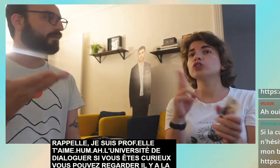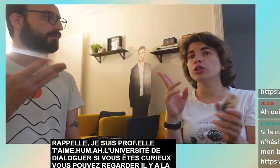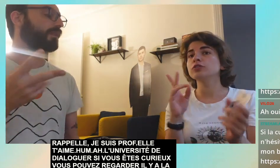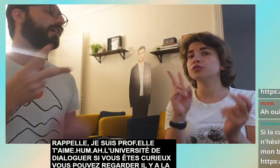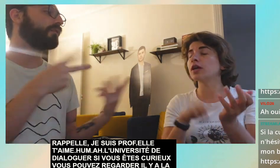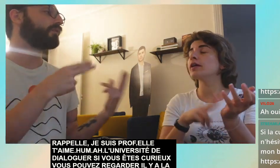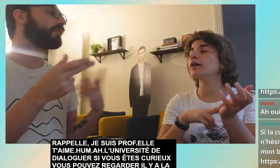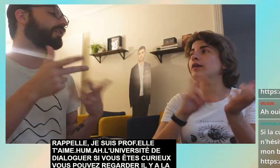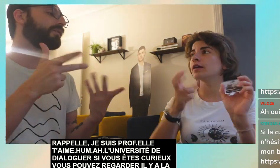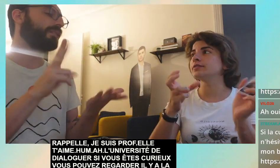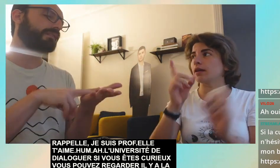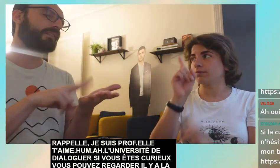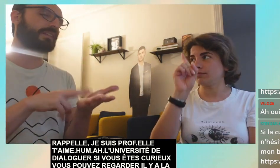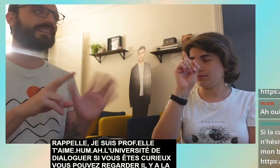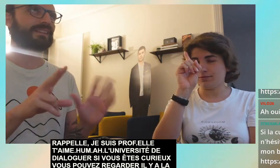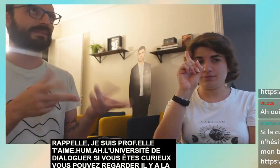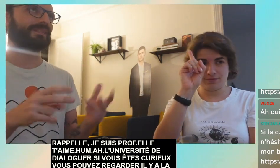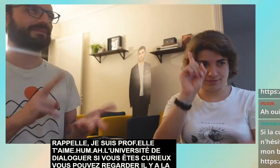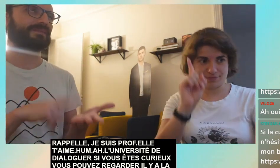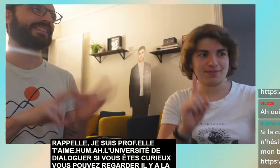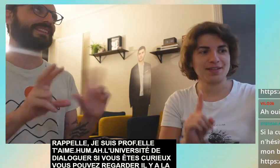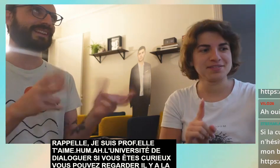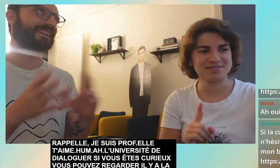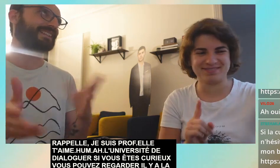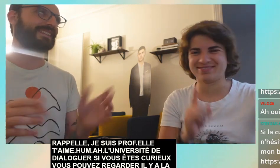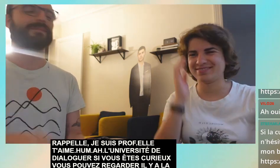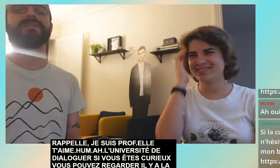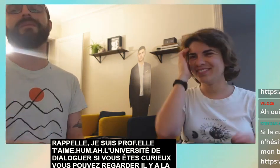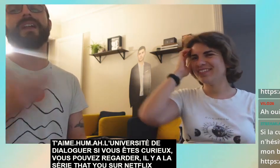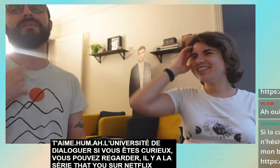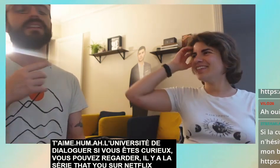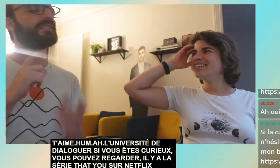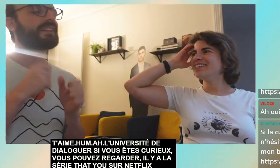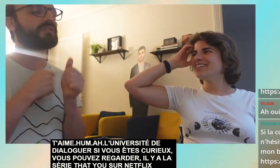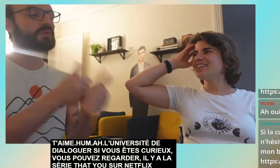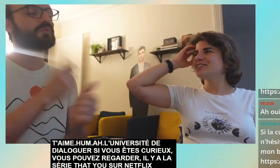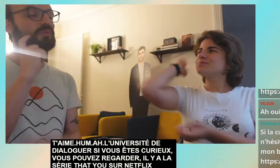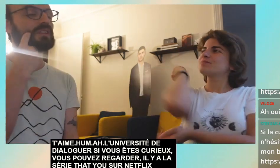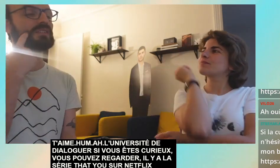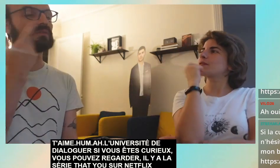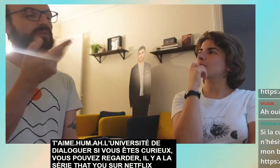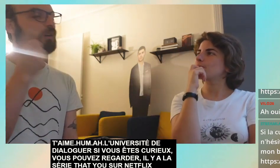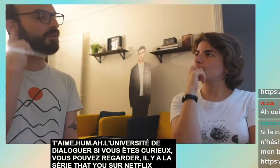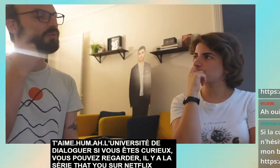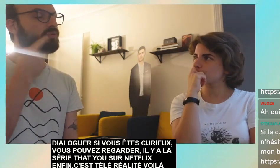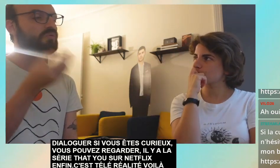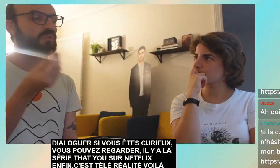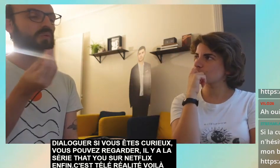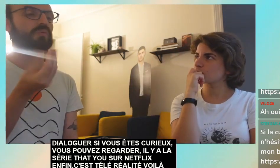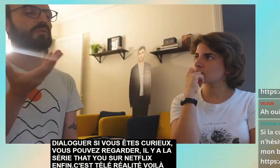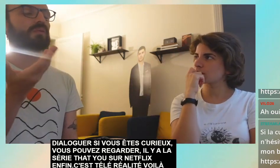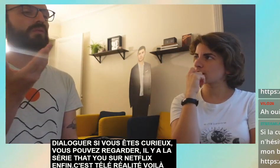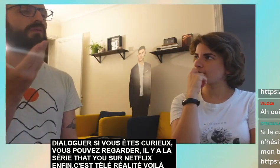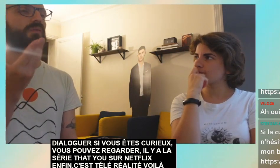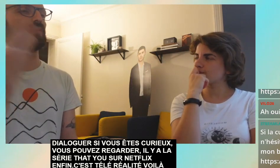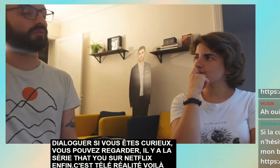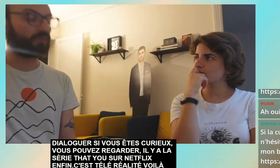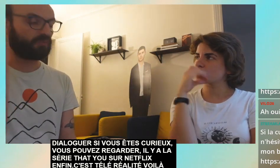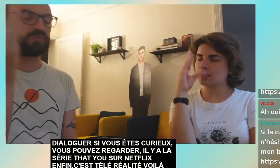une Enfin, télé-réalité. oui, c'est vrai que c'est télé-réalité. Voilà. Ça suit du coup des étudiants sourds ou devenus